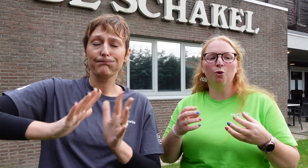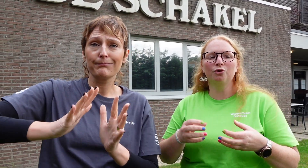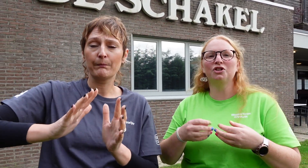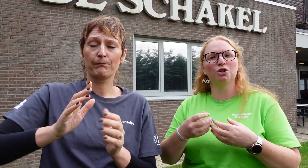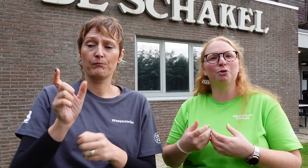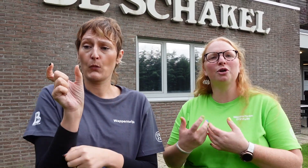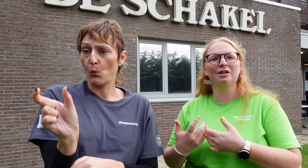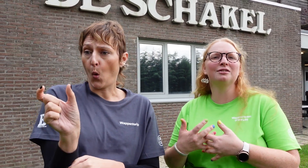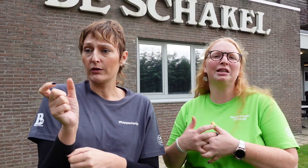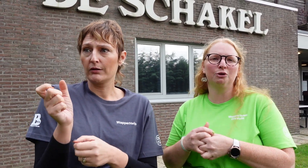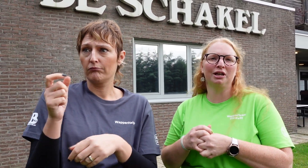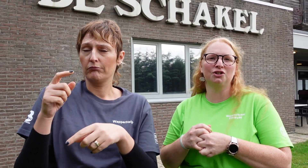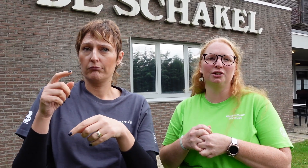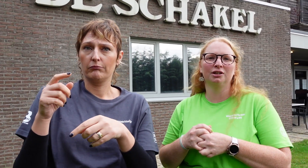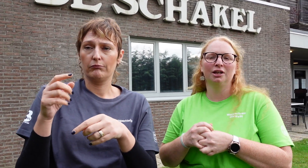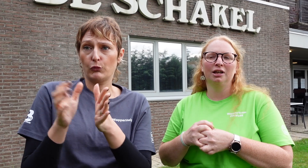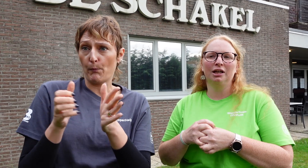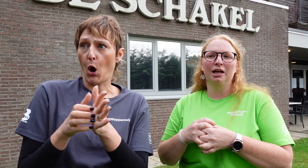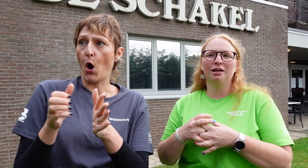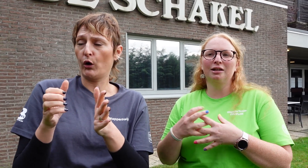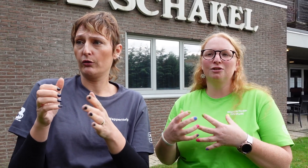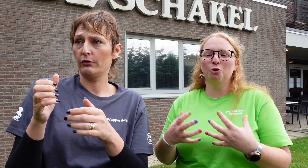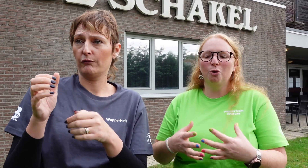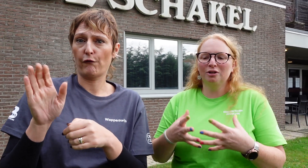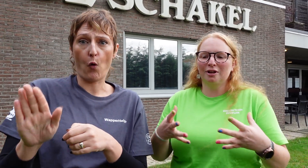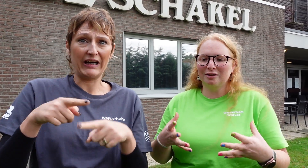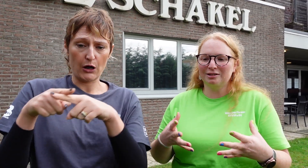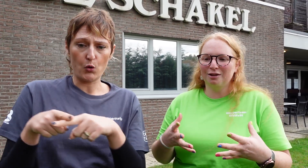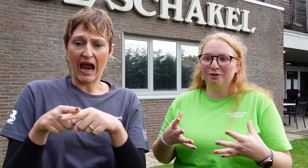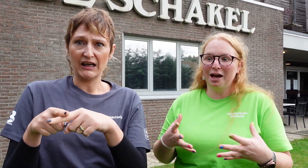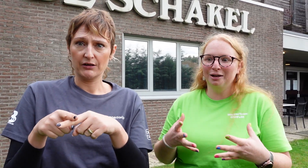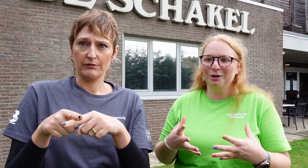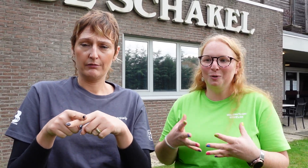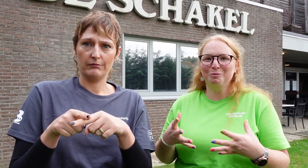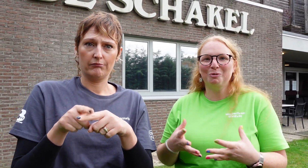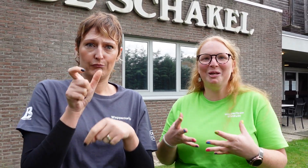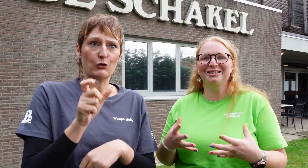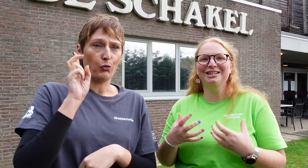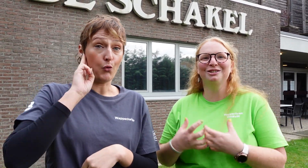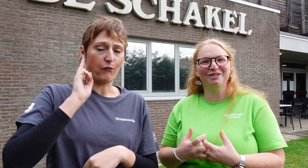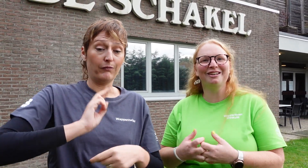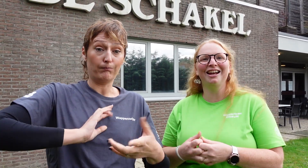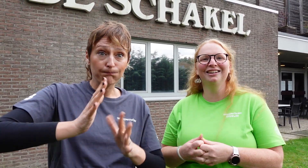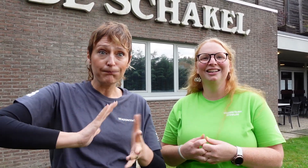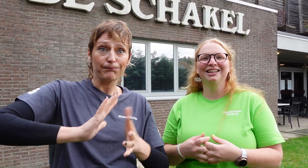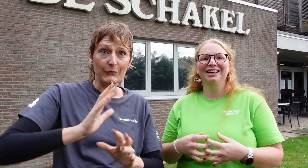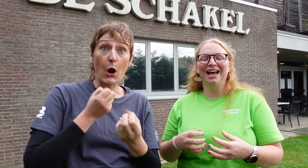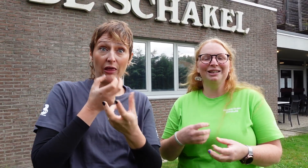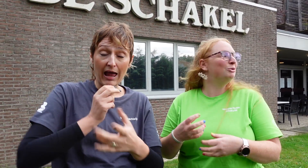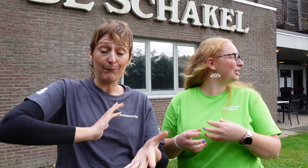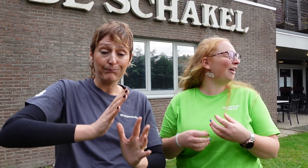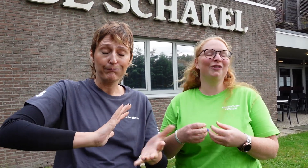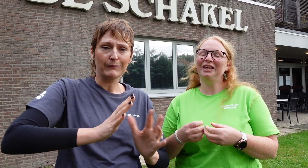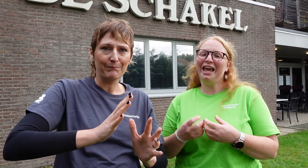een woord dat je gebruikt ti Het Geel kastje En dan is het de horende dat daar staat van ja wat proberen ze hier te vertellen en